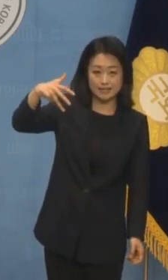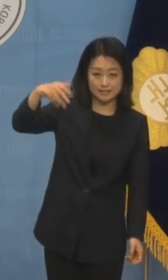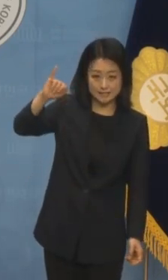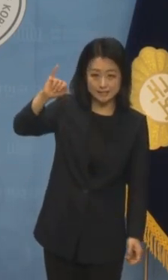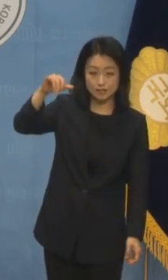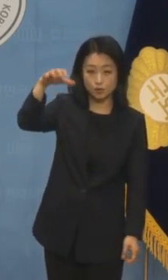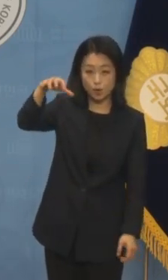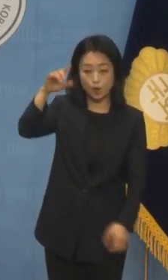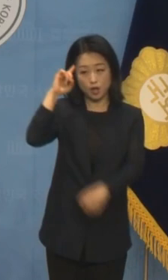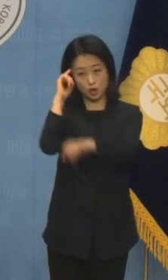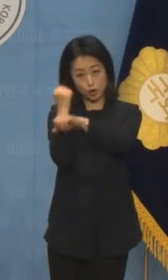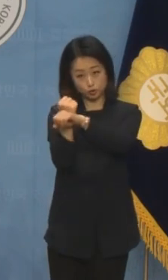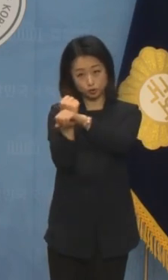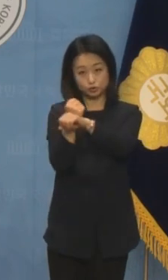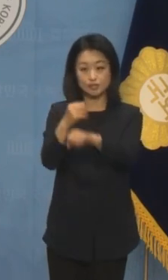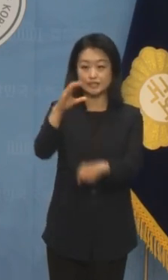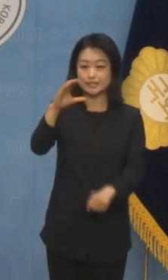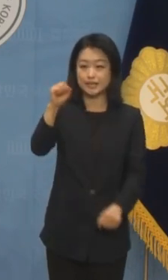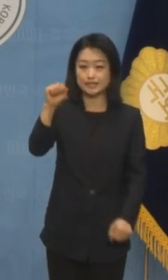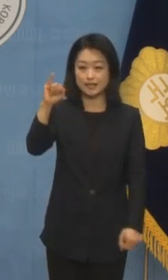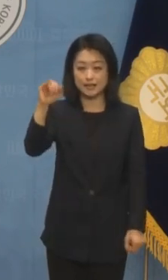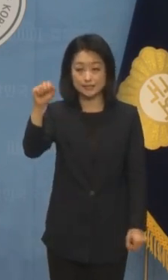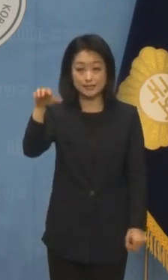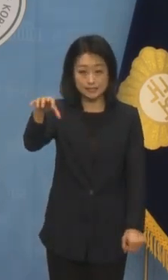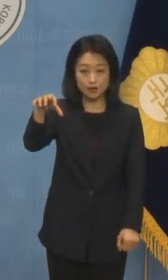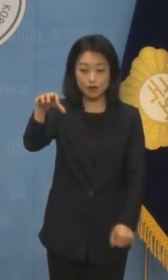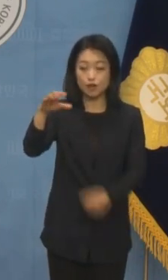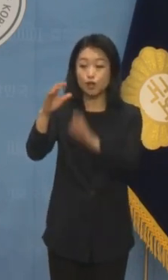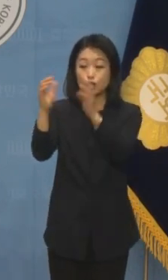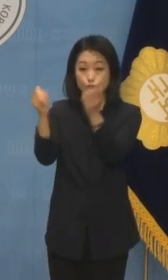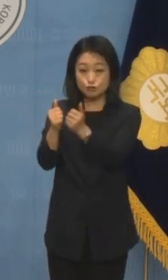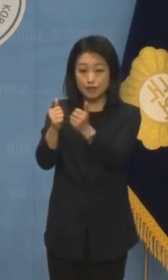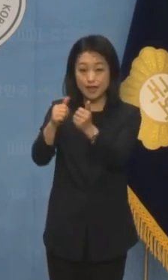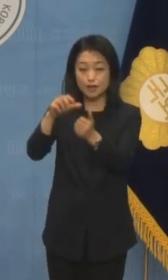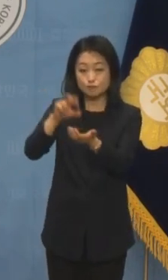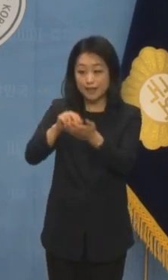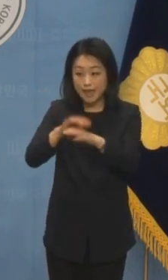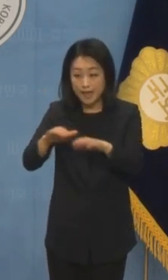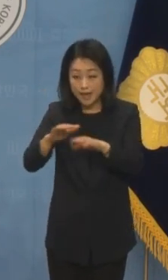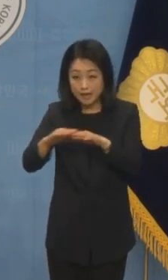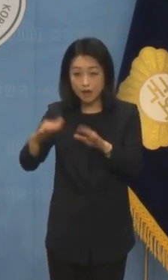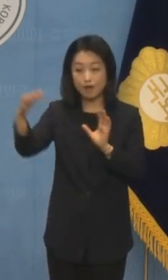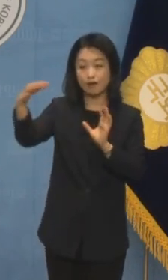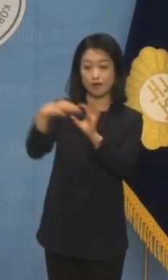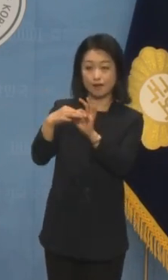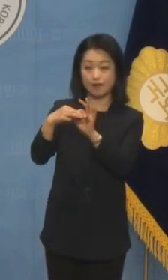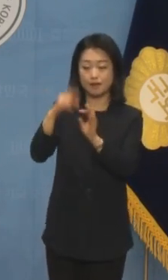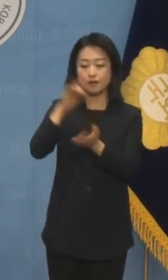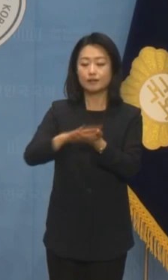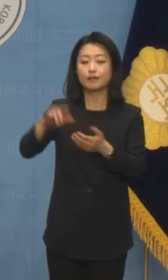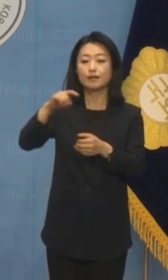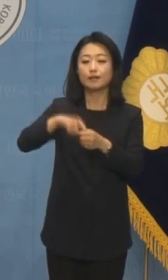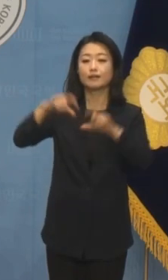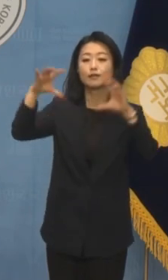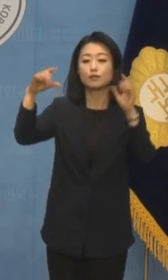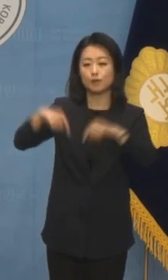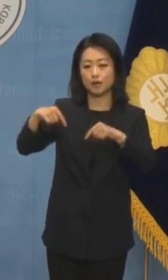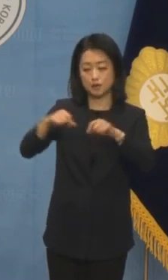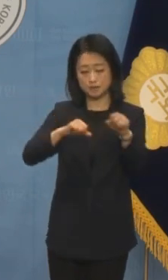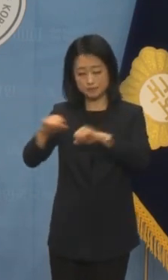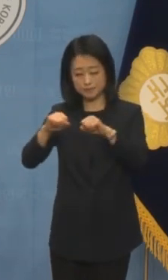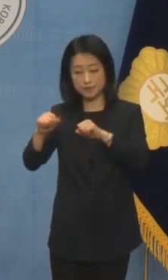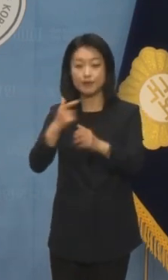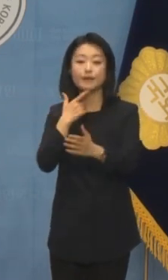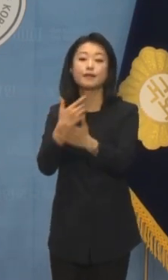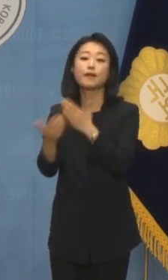국제전략연구소 CSIS에서 북핵 해법을 제시하는 등 평화를 위한 외교 노력을 쉬지 않고